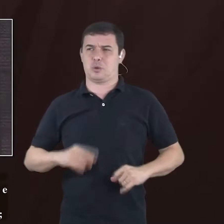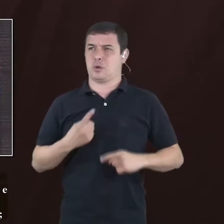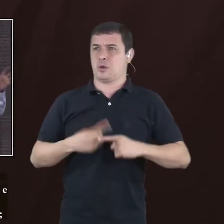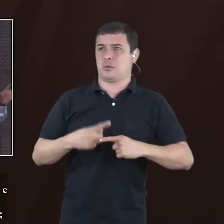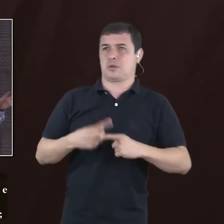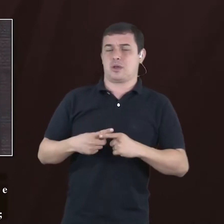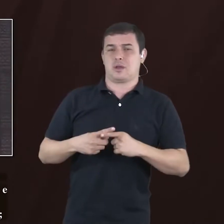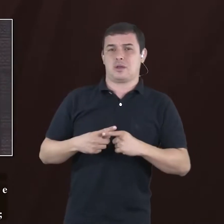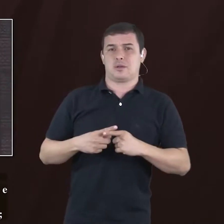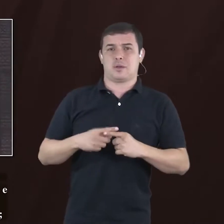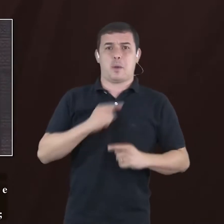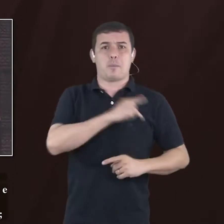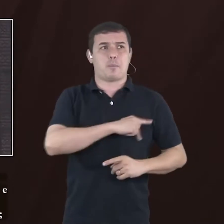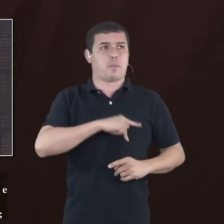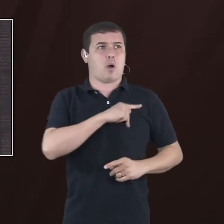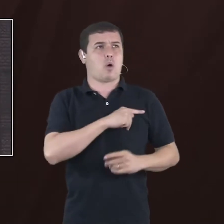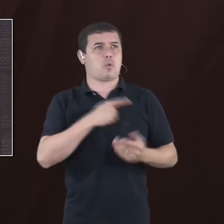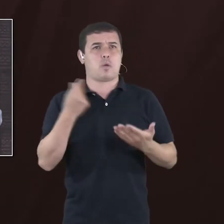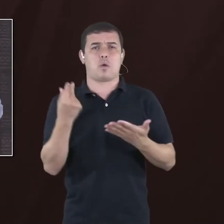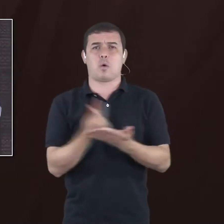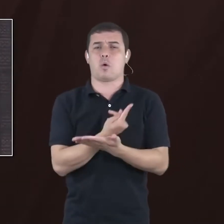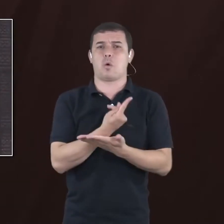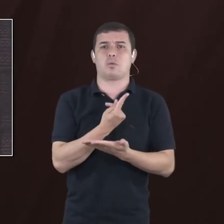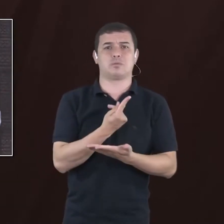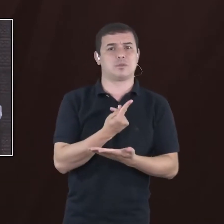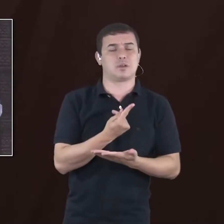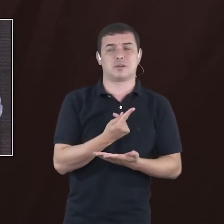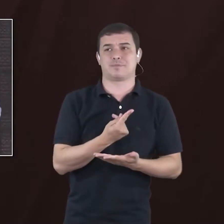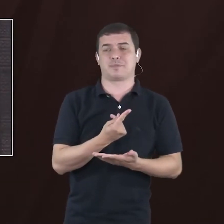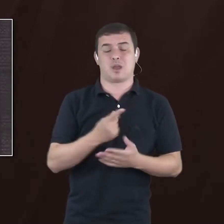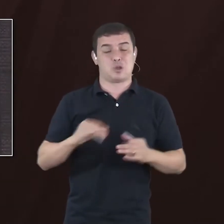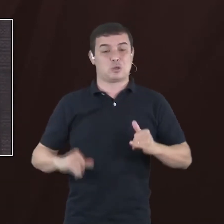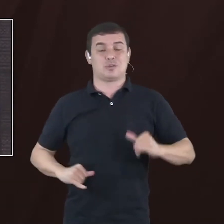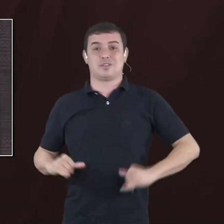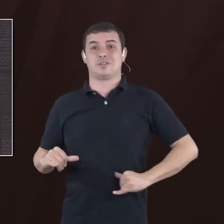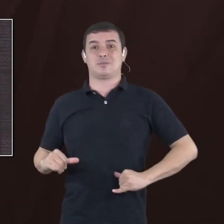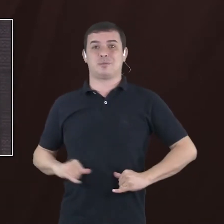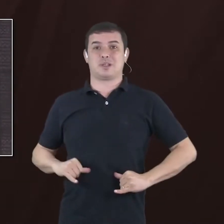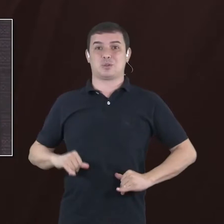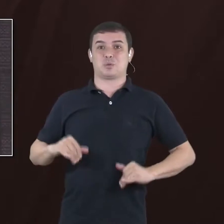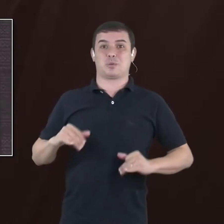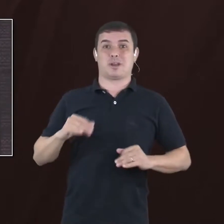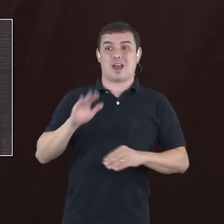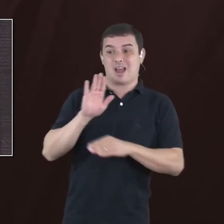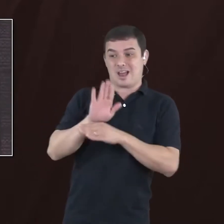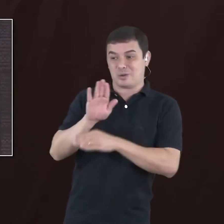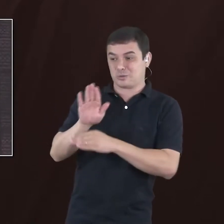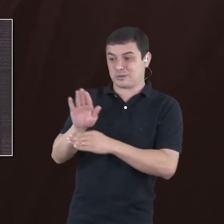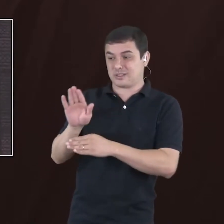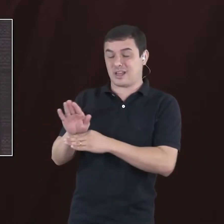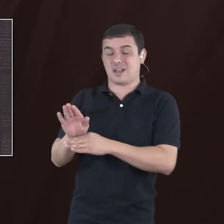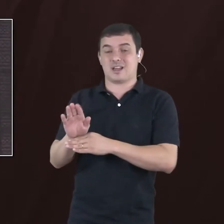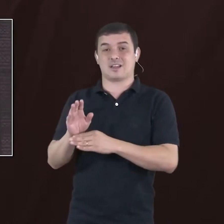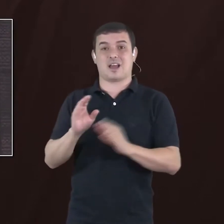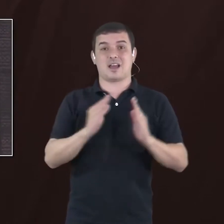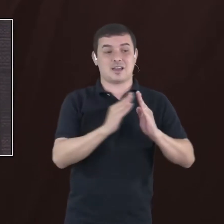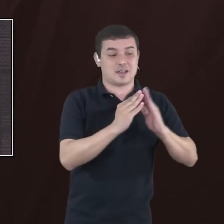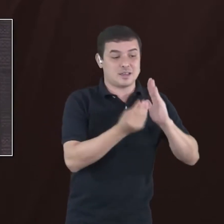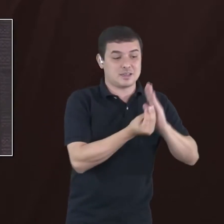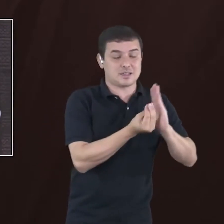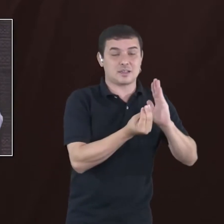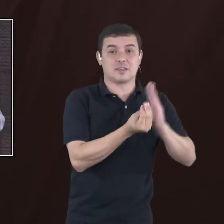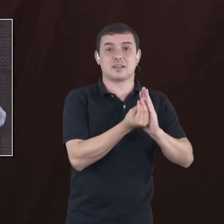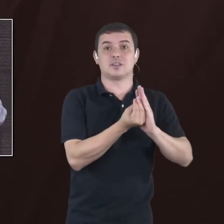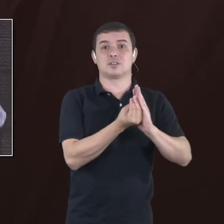fez alguma coisa errada, então ele está sofrendo. Não, ele sofre por causa do corpo de Cristo, por causa da igreja, da qual